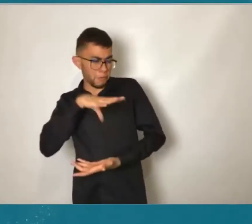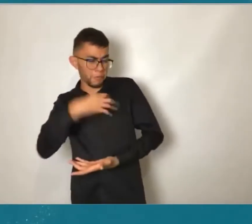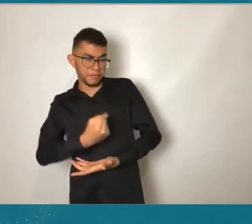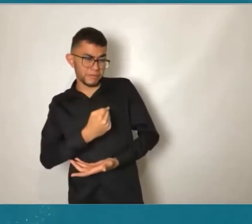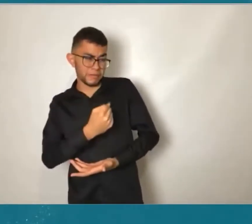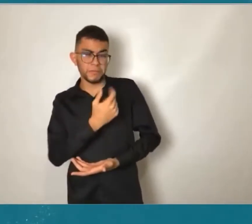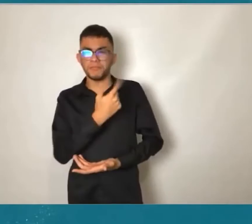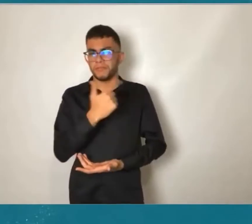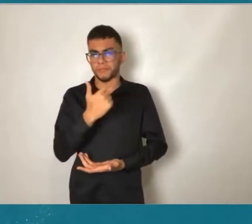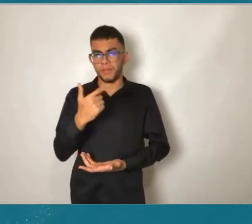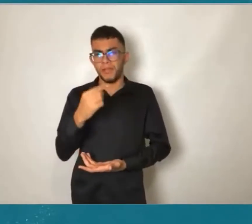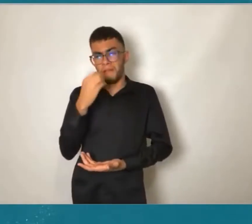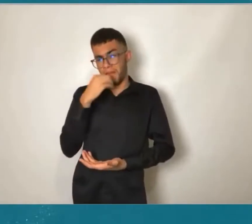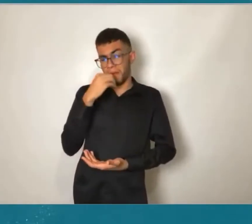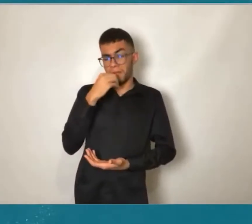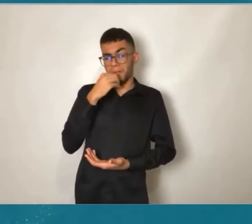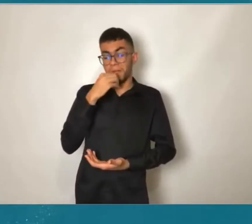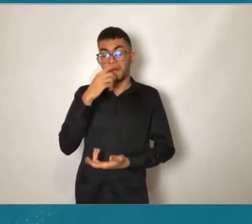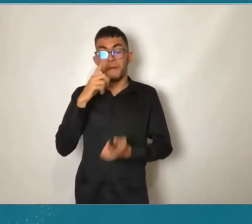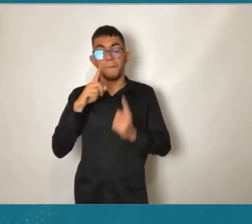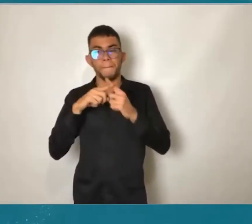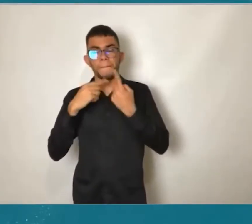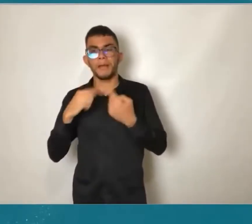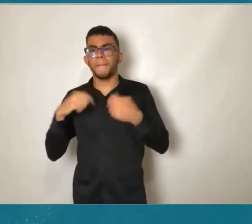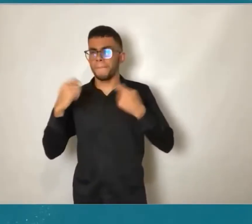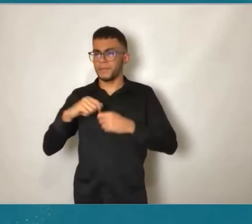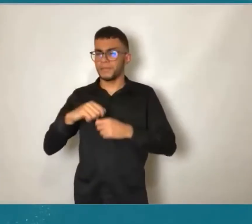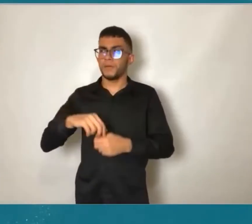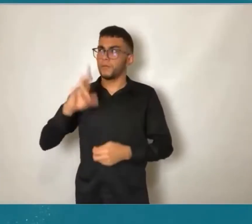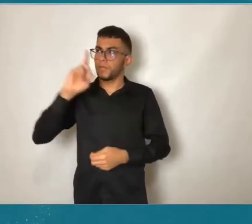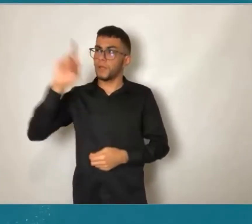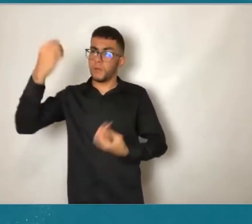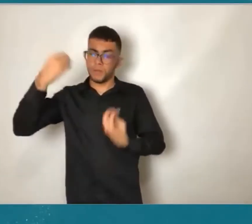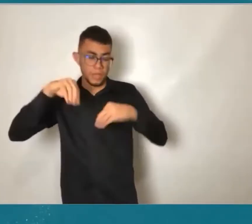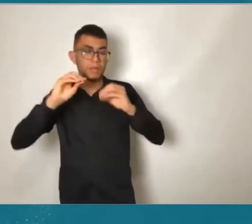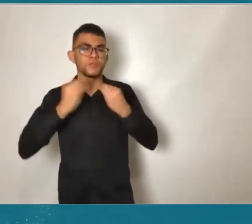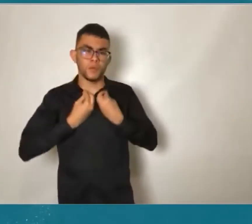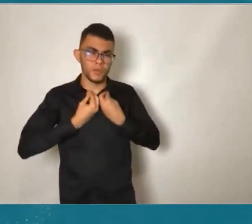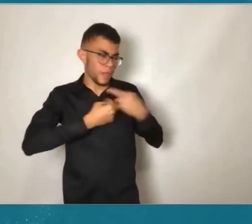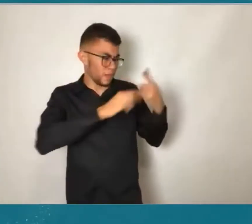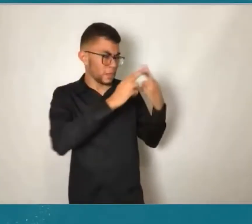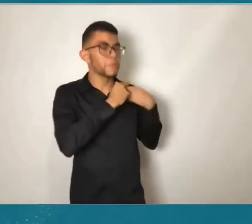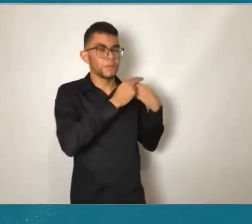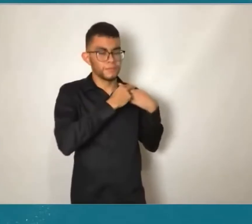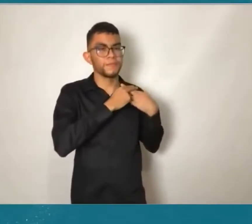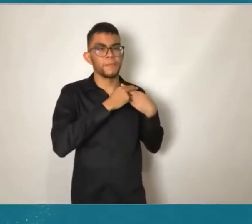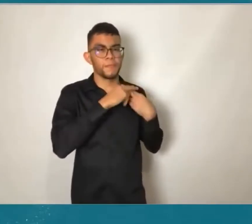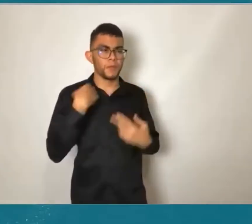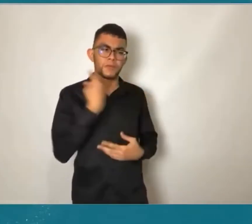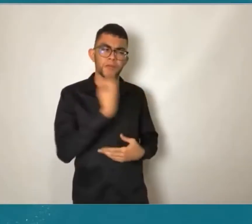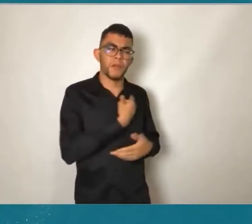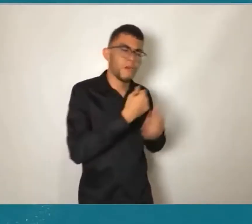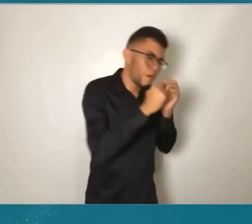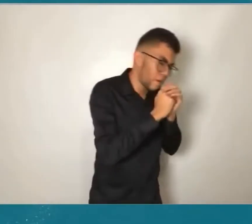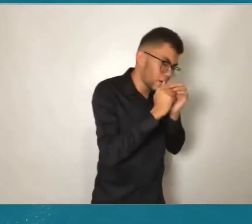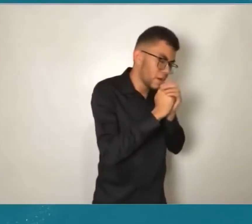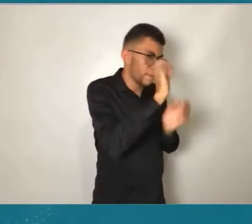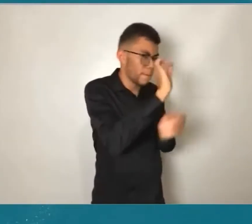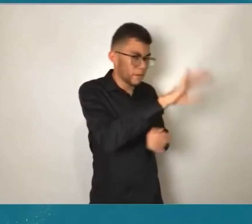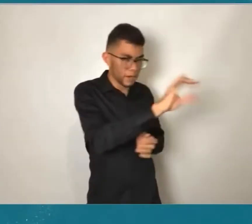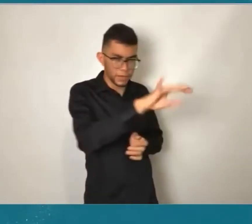com as nações, depois resgatadas de volta debaixo do reino de Deus, ele vai reger, ainda